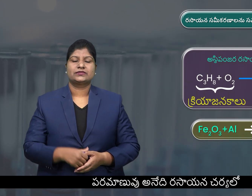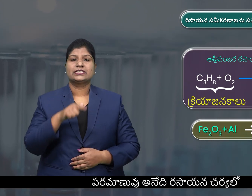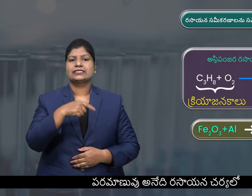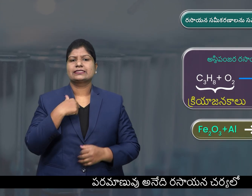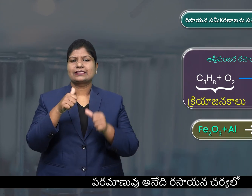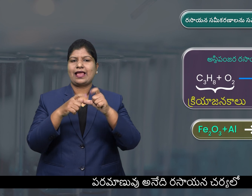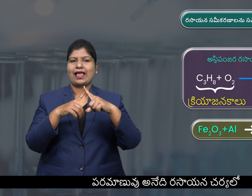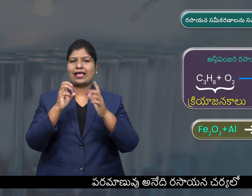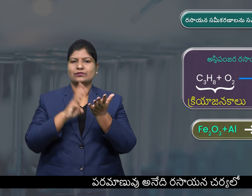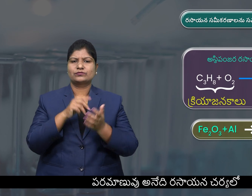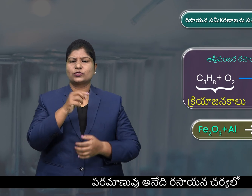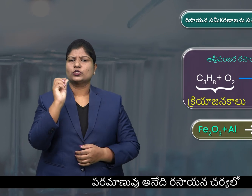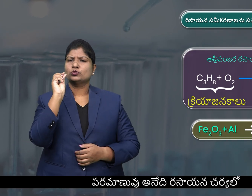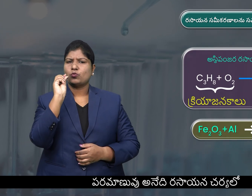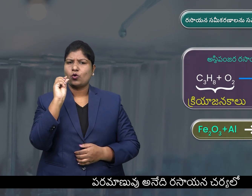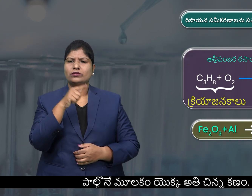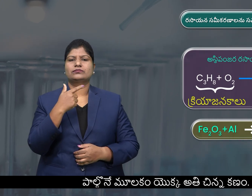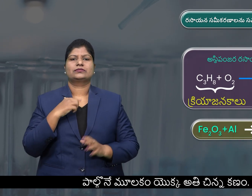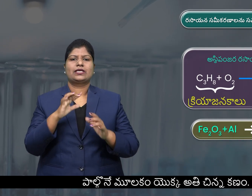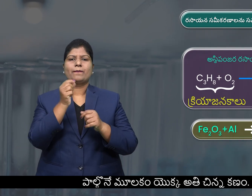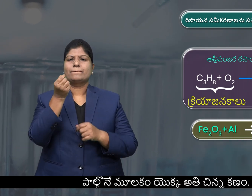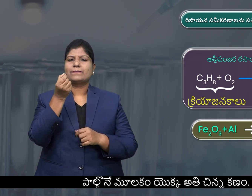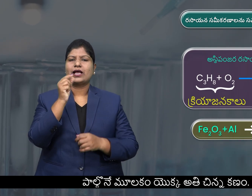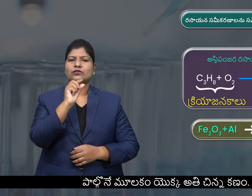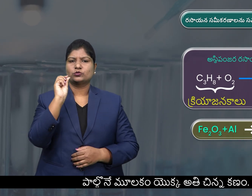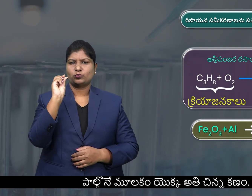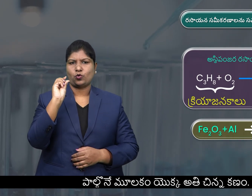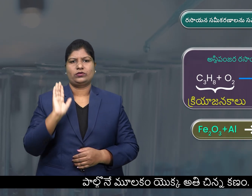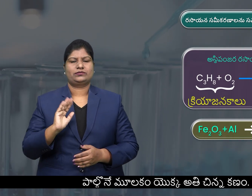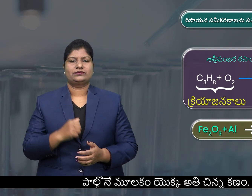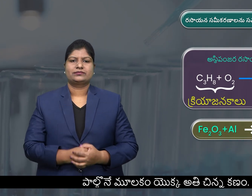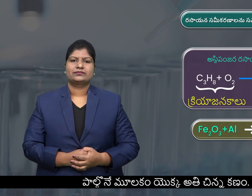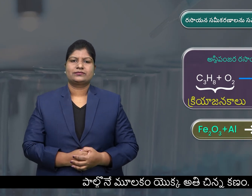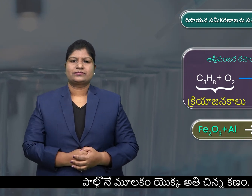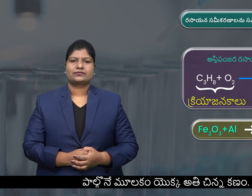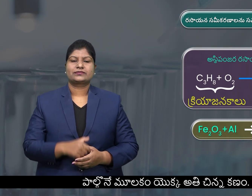పరమాణువు అనేది రసాయన చర్యలో పాల్గొనే మూలకం యొక్క అతి చిన్న కణం.